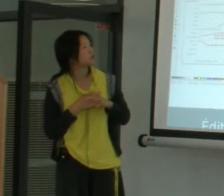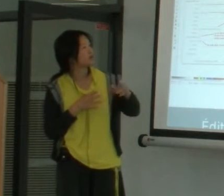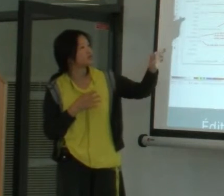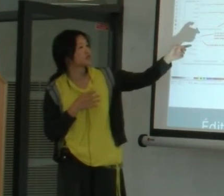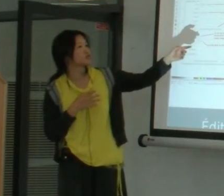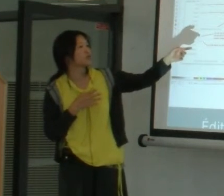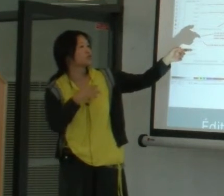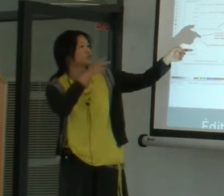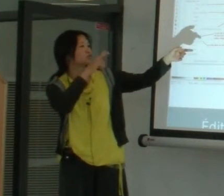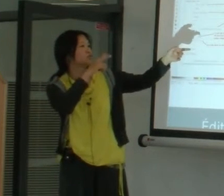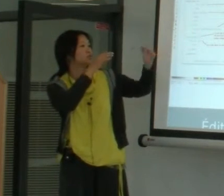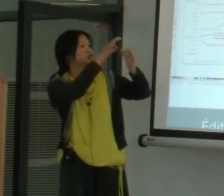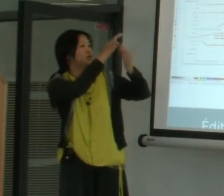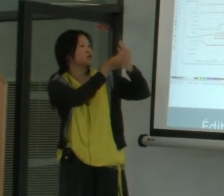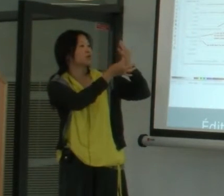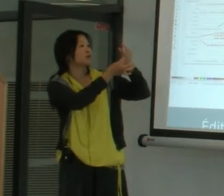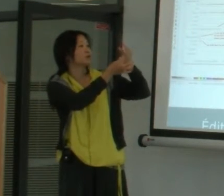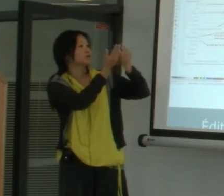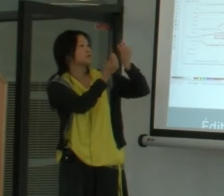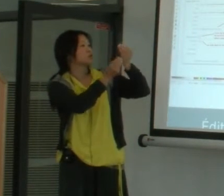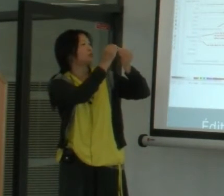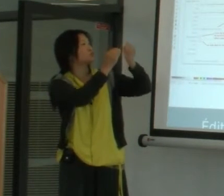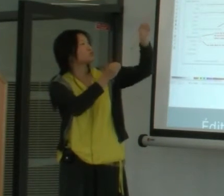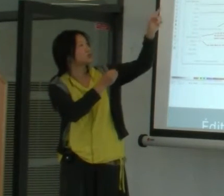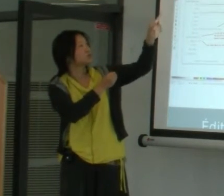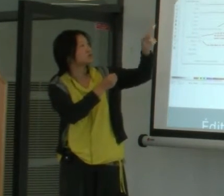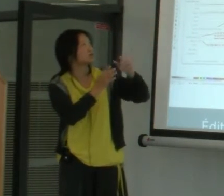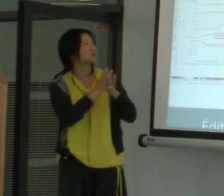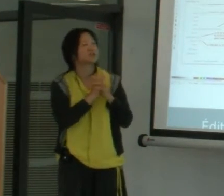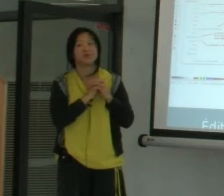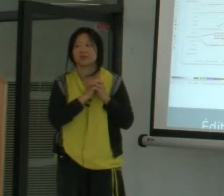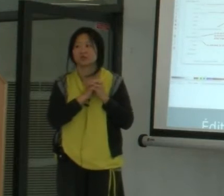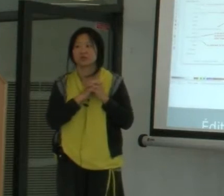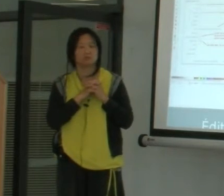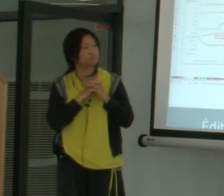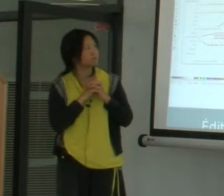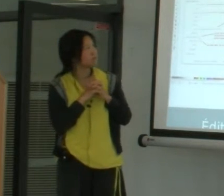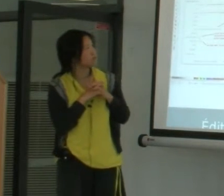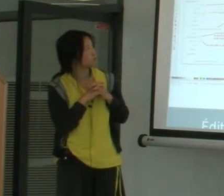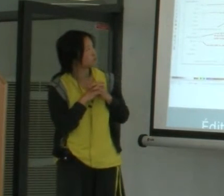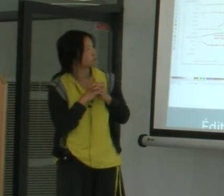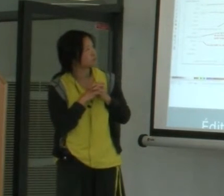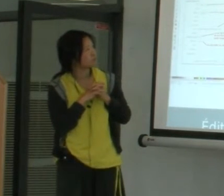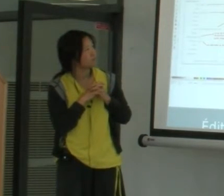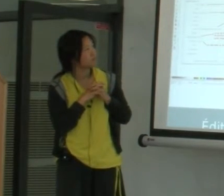Donc l'avantage en fait du vectoriel, c'est qu'on peut ajouter aussi donc des métadonnées